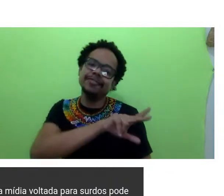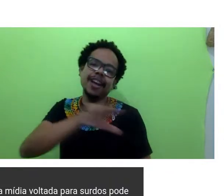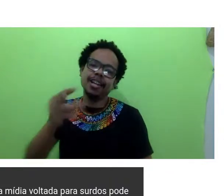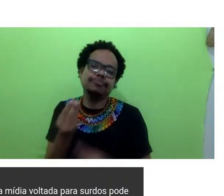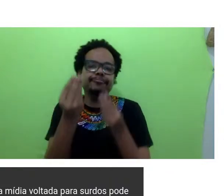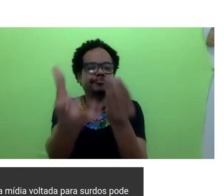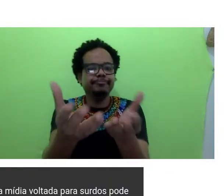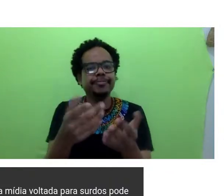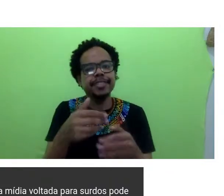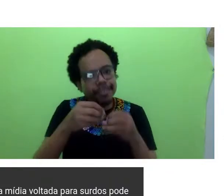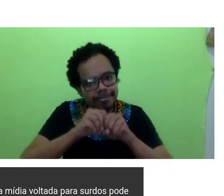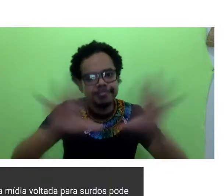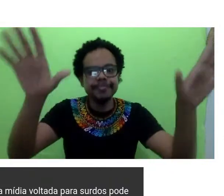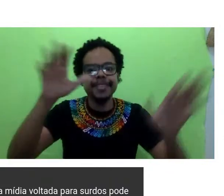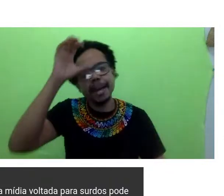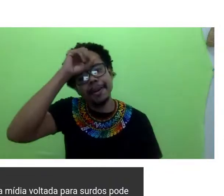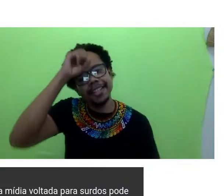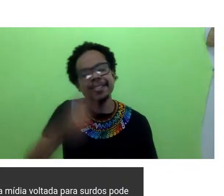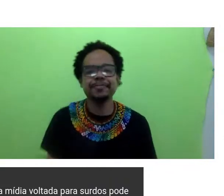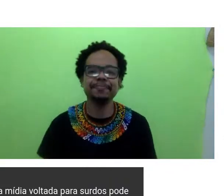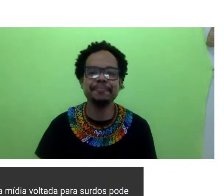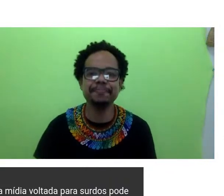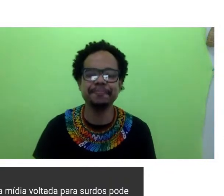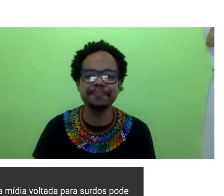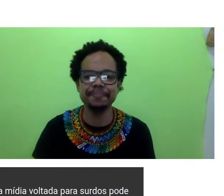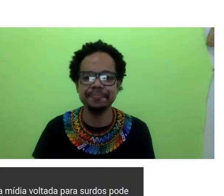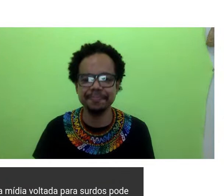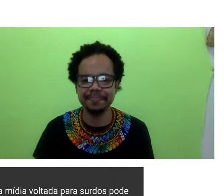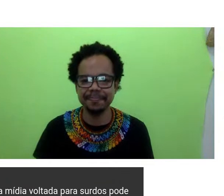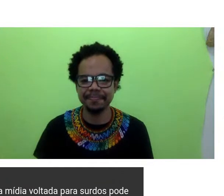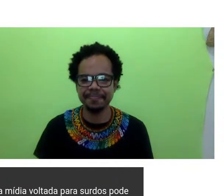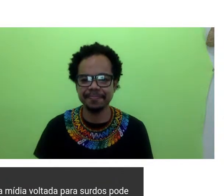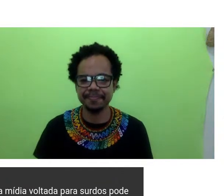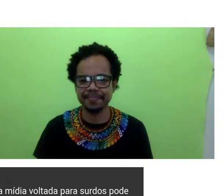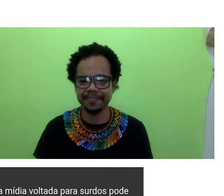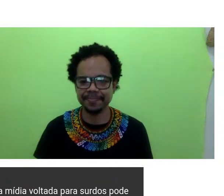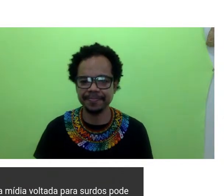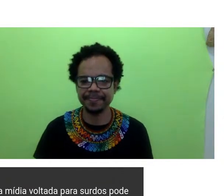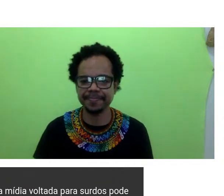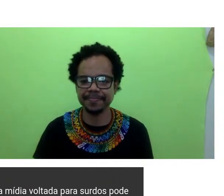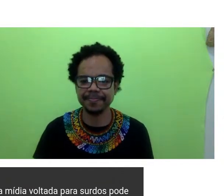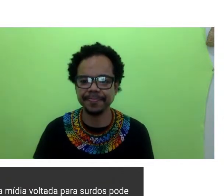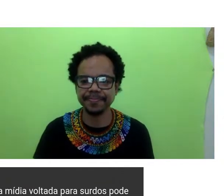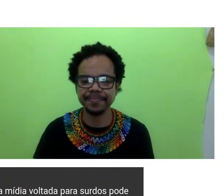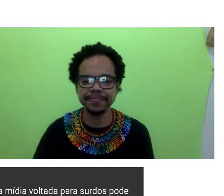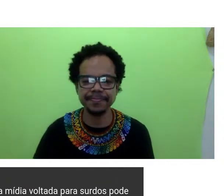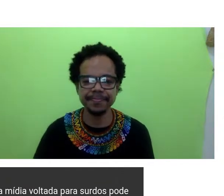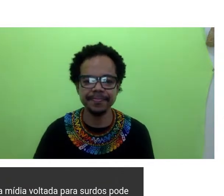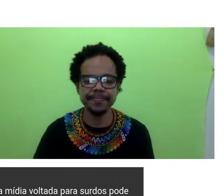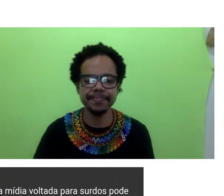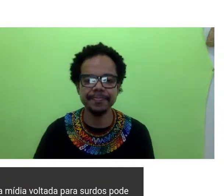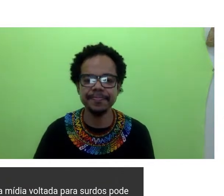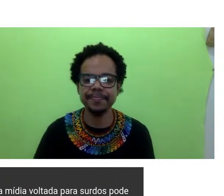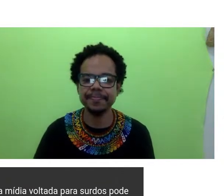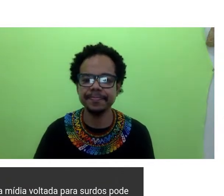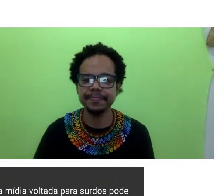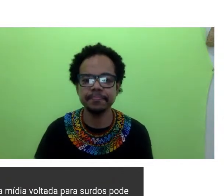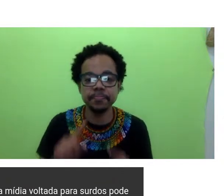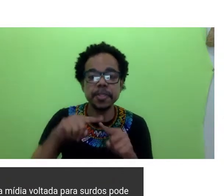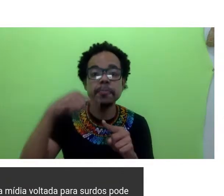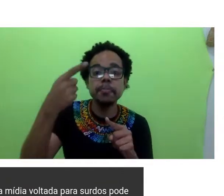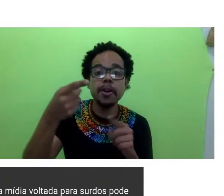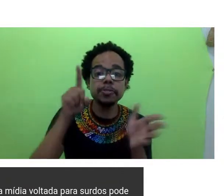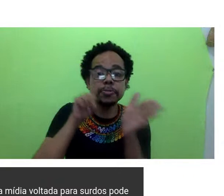Ele tem uma página que fala a respeito desses materiais que todos os dias dos nossos para chegar à vontade para a